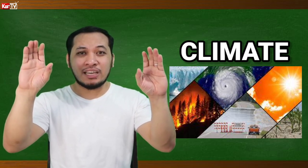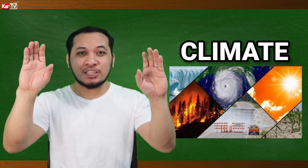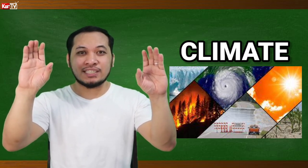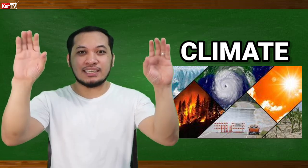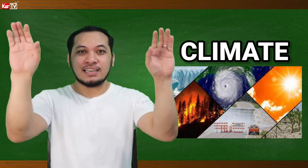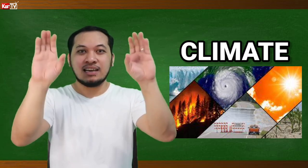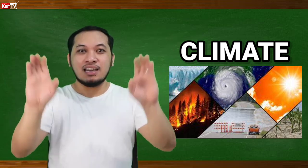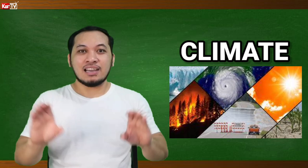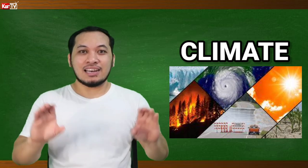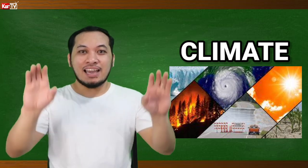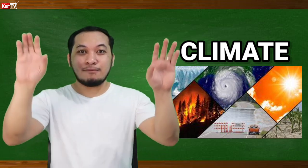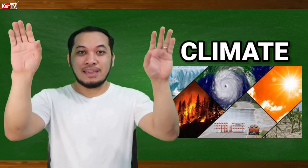letter C climate